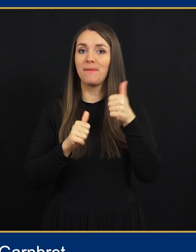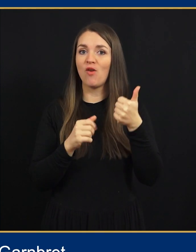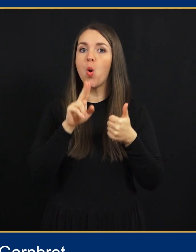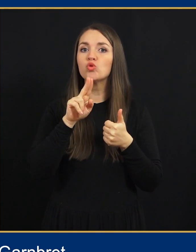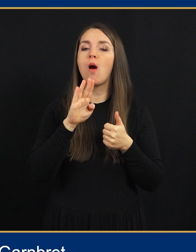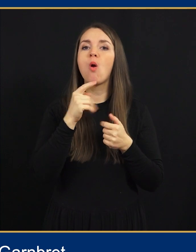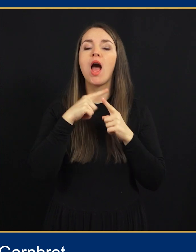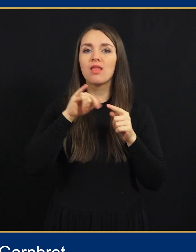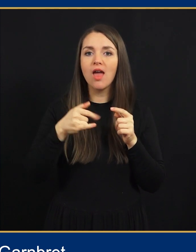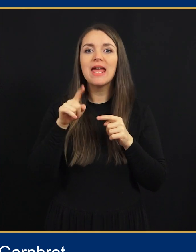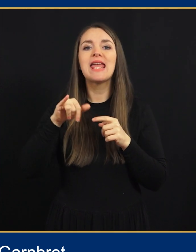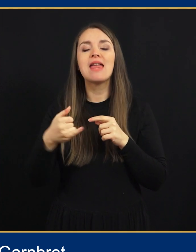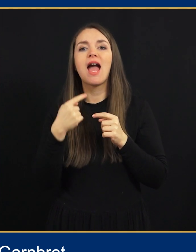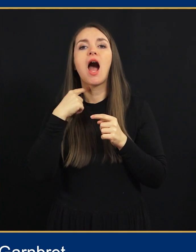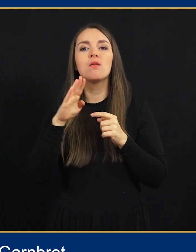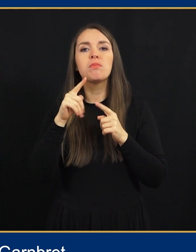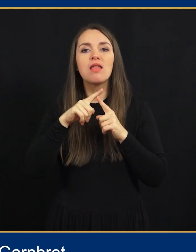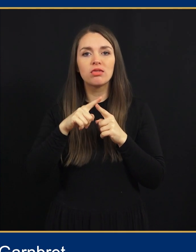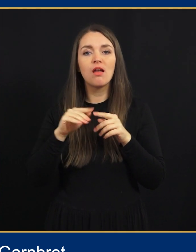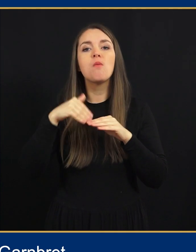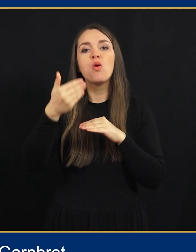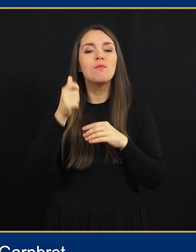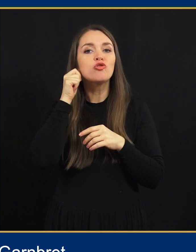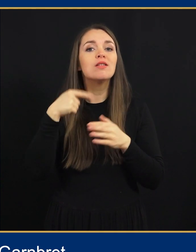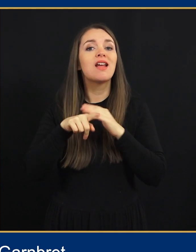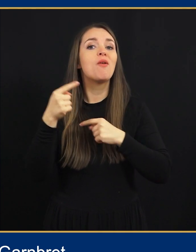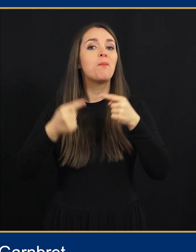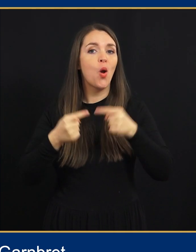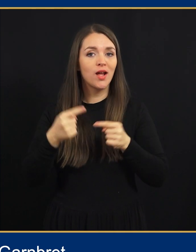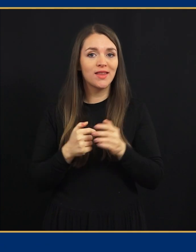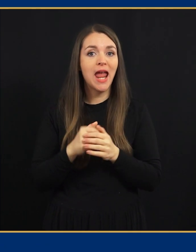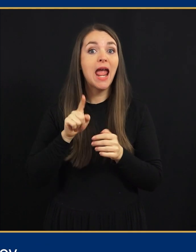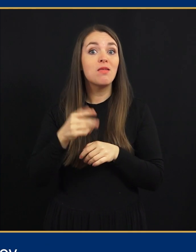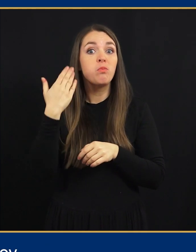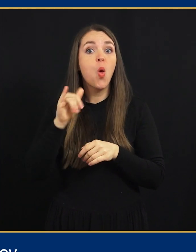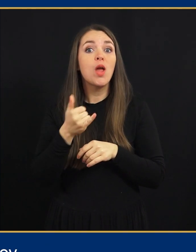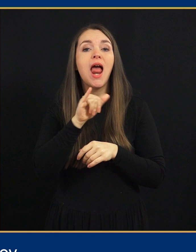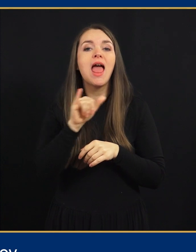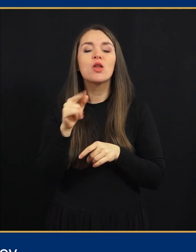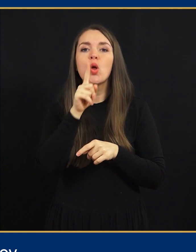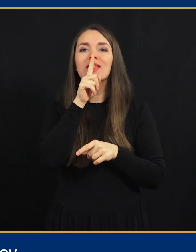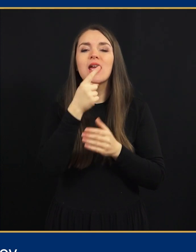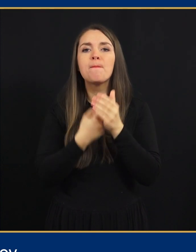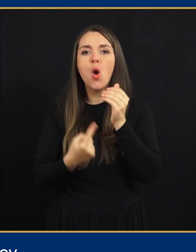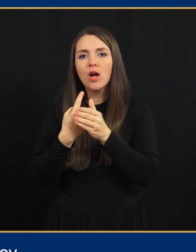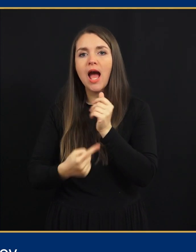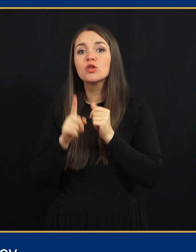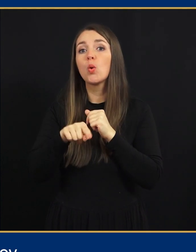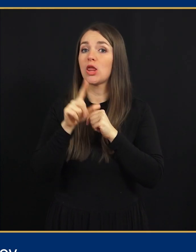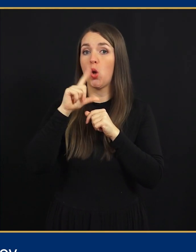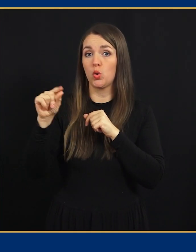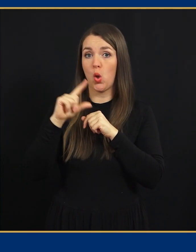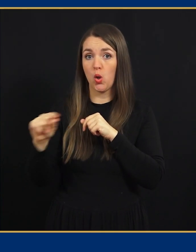Urša Bogataj in Janja Garnbret, za njimi ženske v politiki. In bilo je leto tihih porazov in